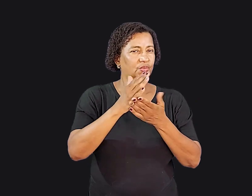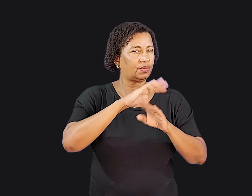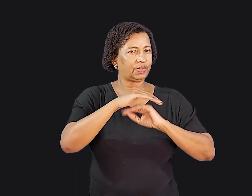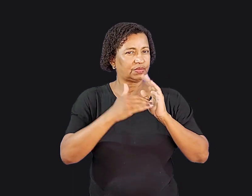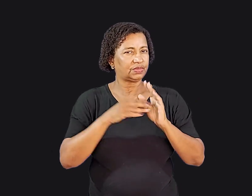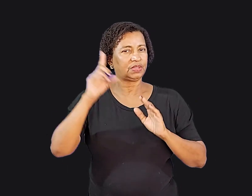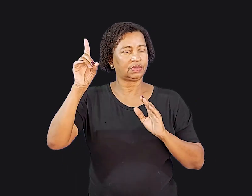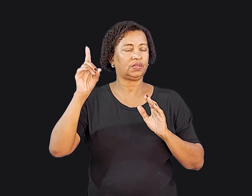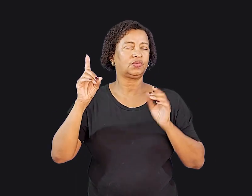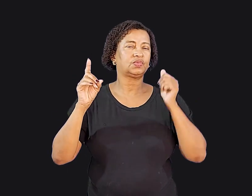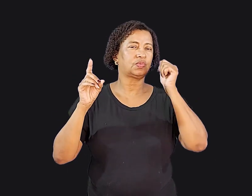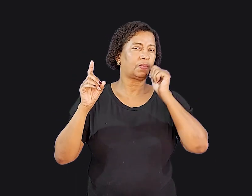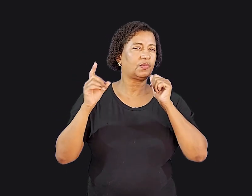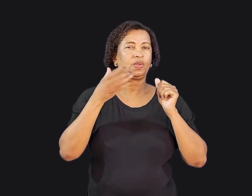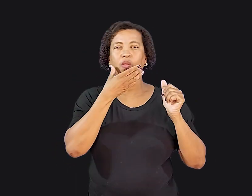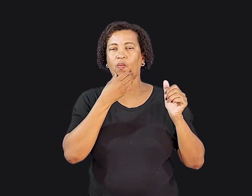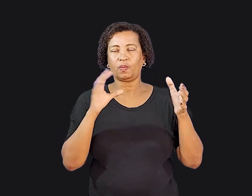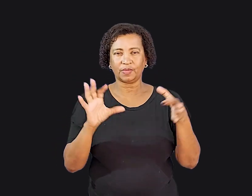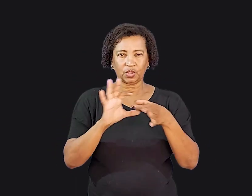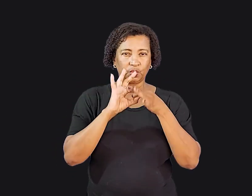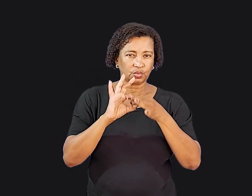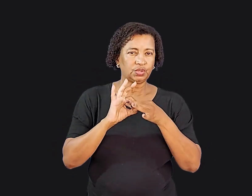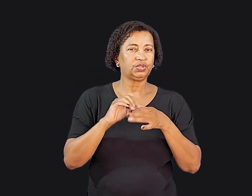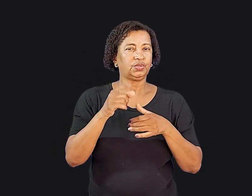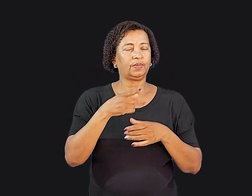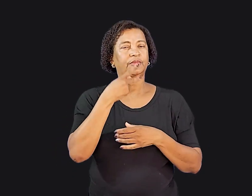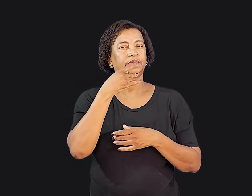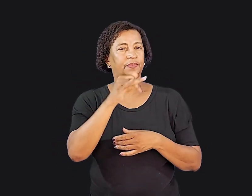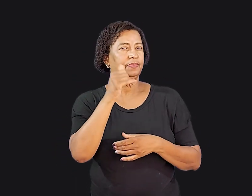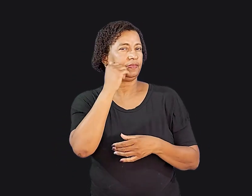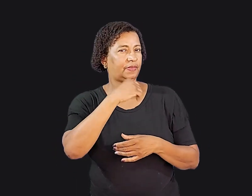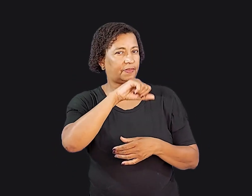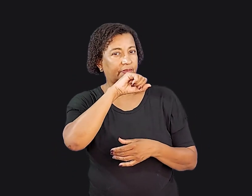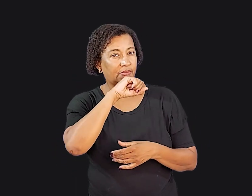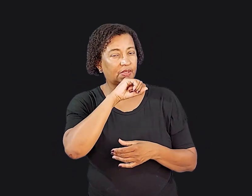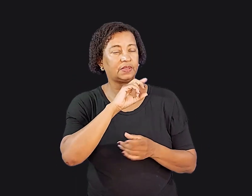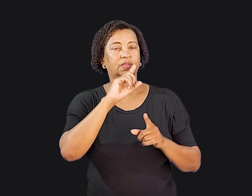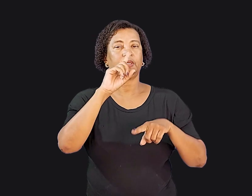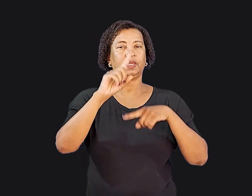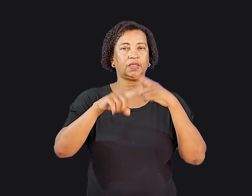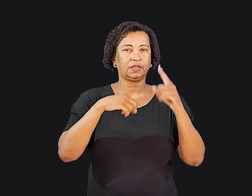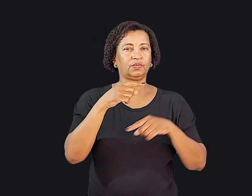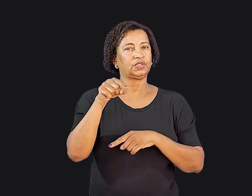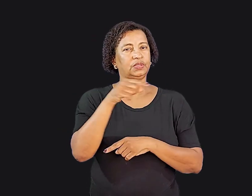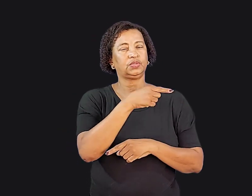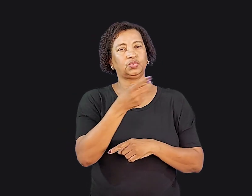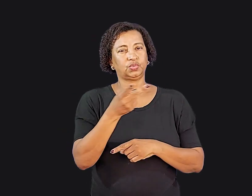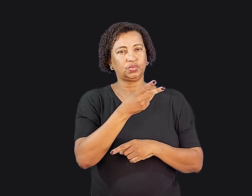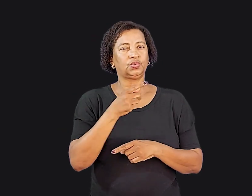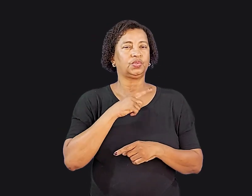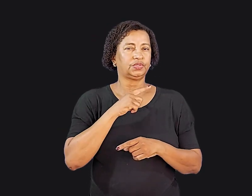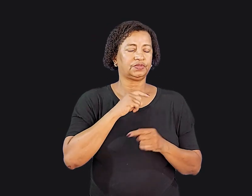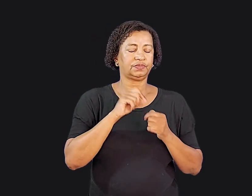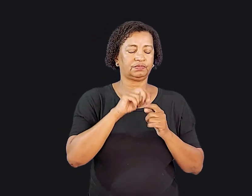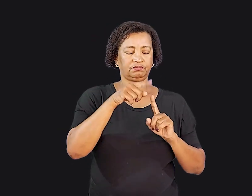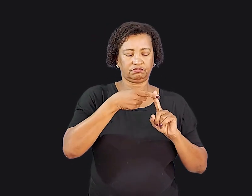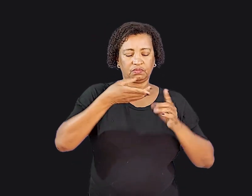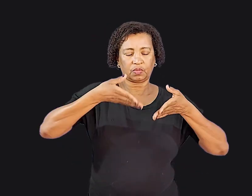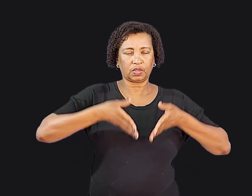Deus uniu homem e mulher para que eles se tornassem pais. Depois, como pais, que reproduzissem pessoas que se